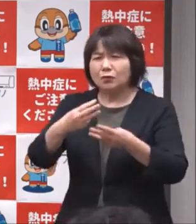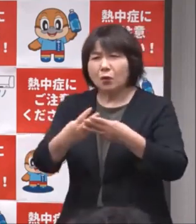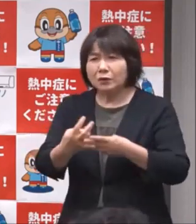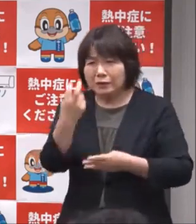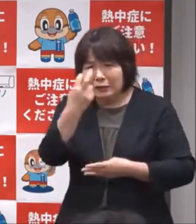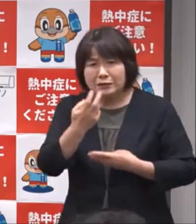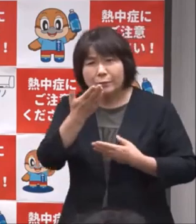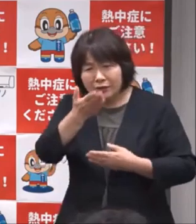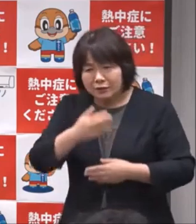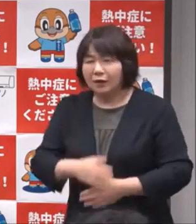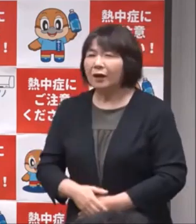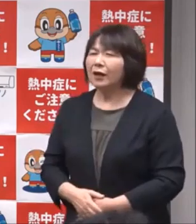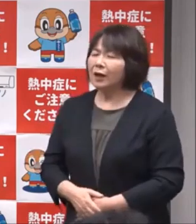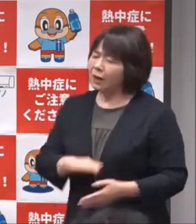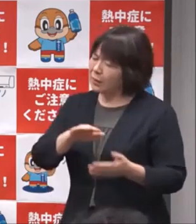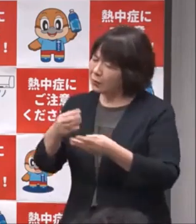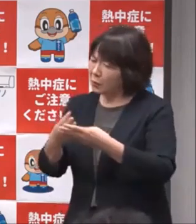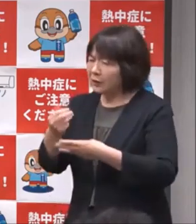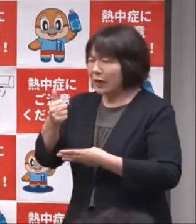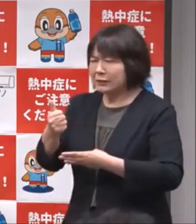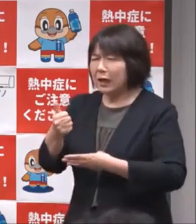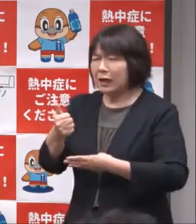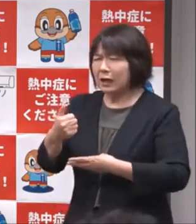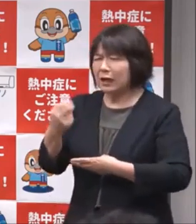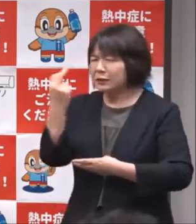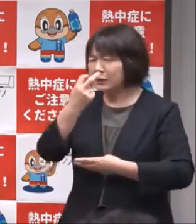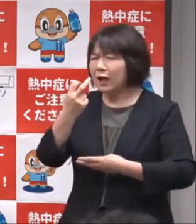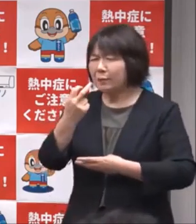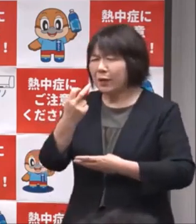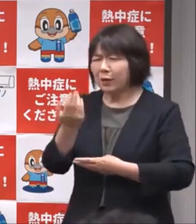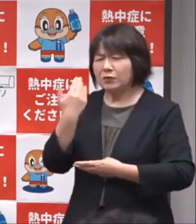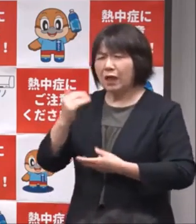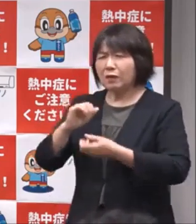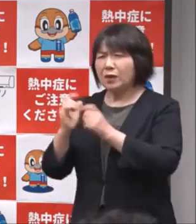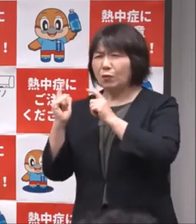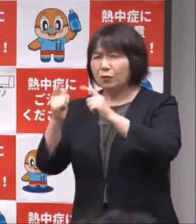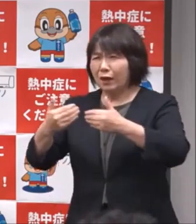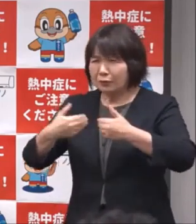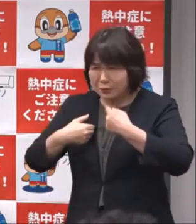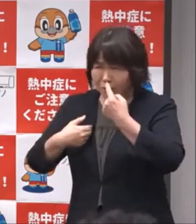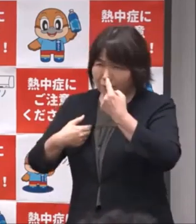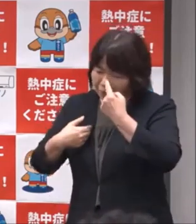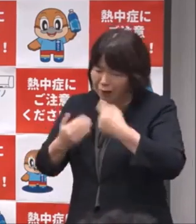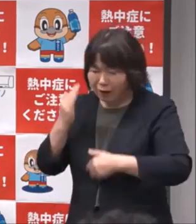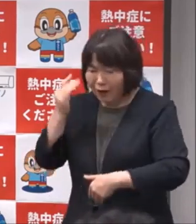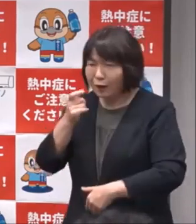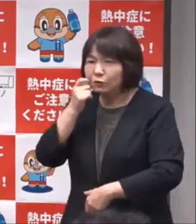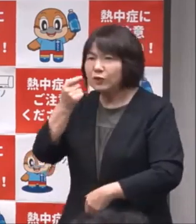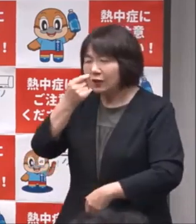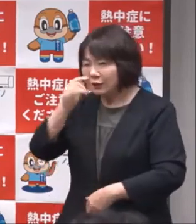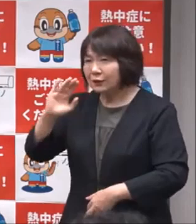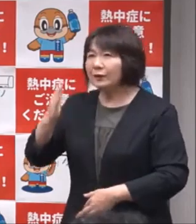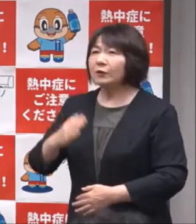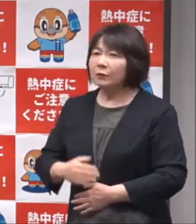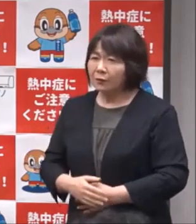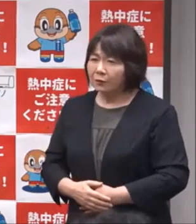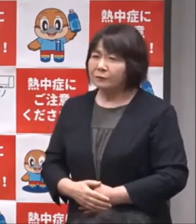調べ、ええ、横田さん調べを前提に答える中もなかなかあれですけれども、